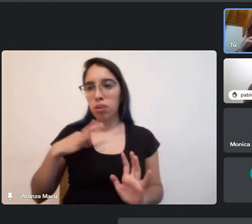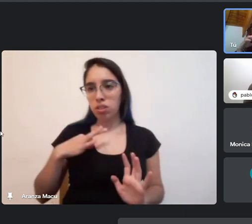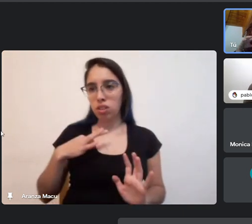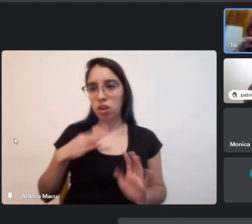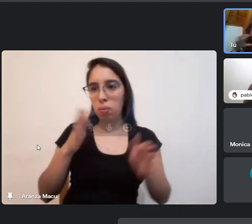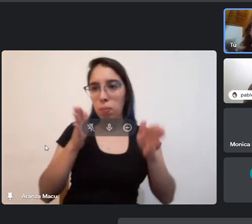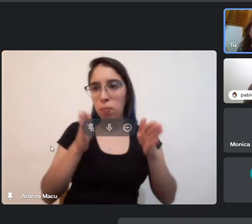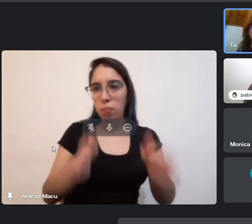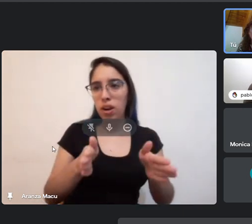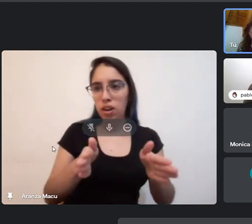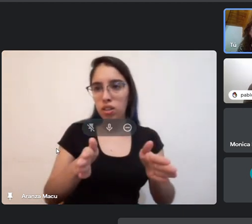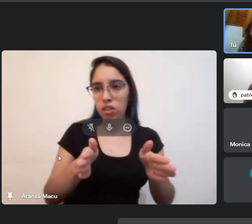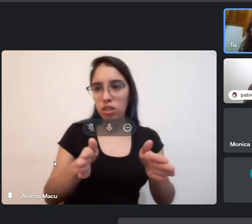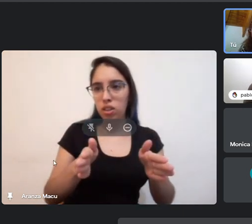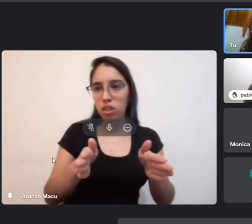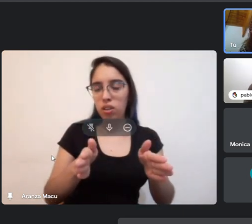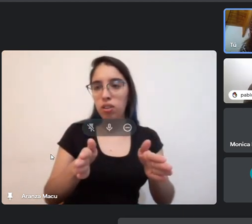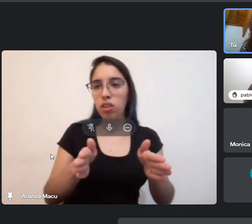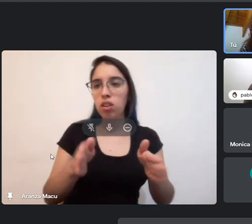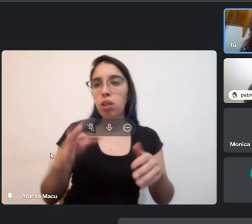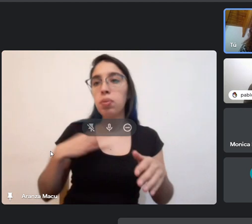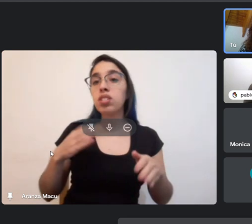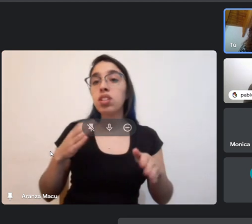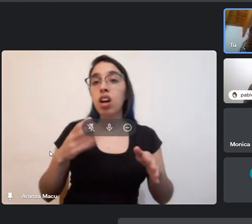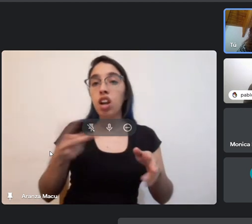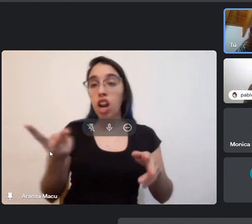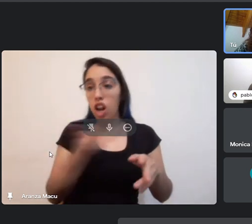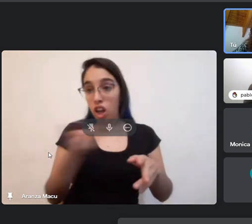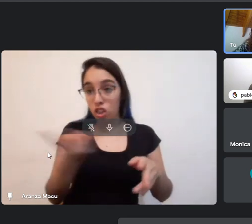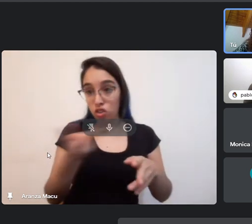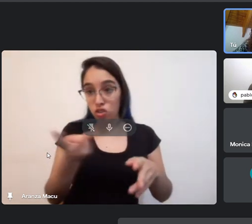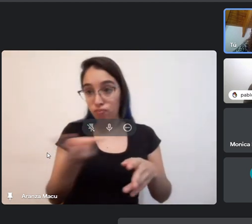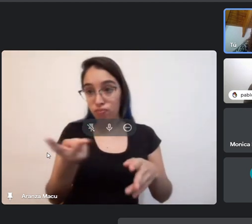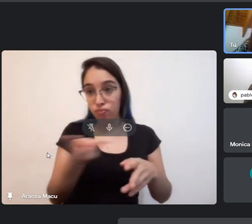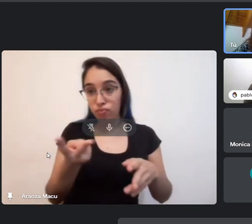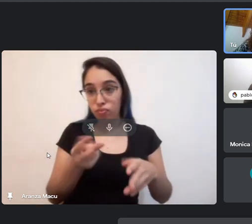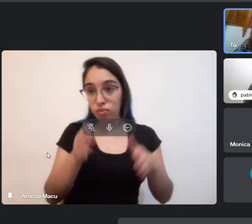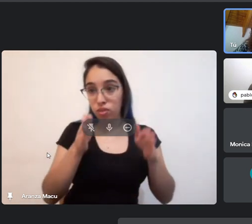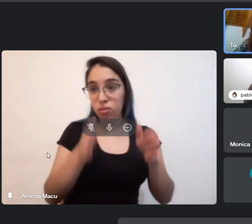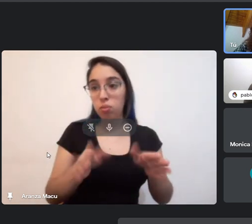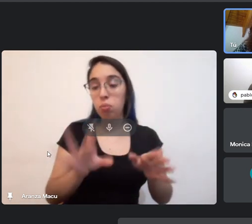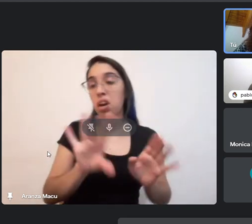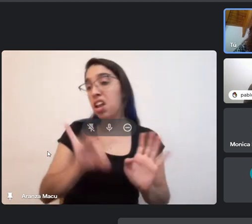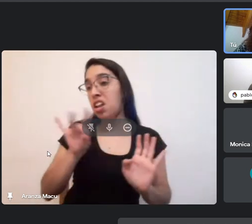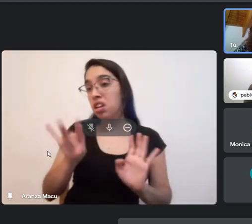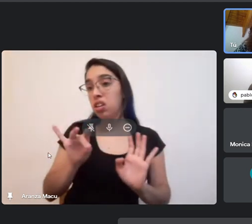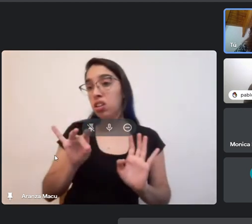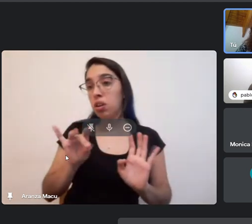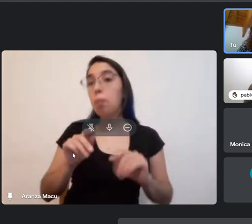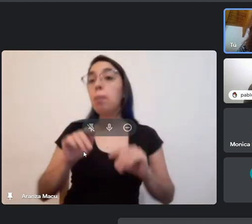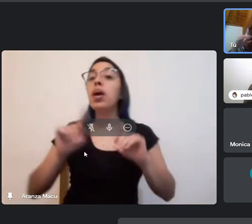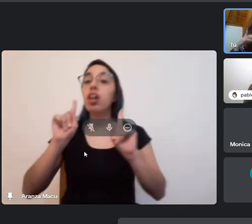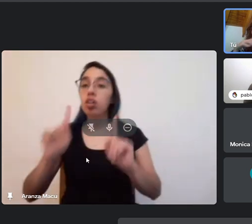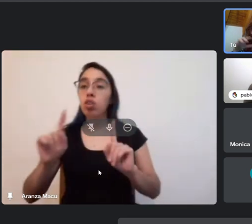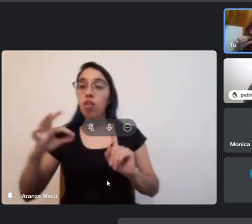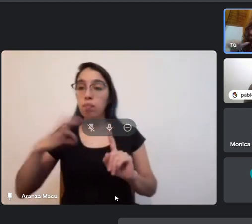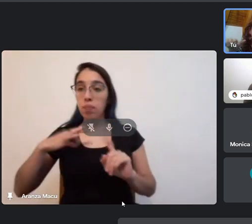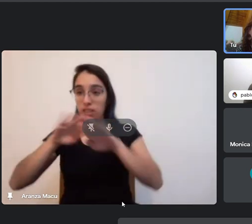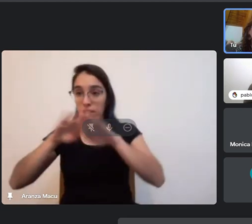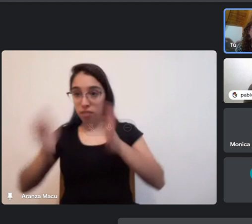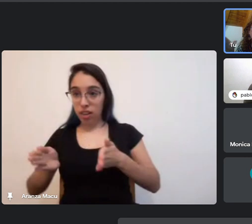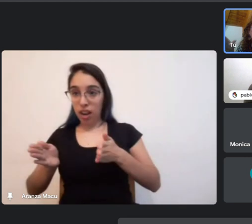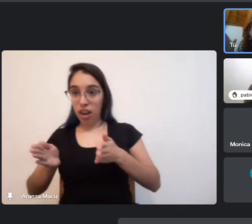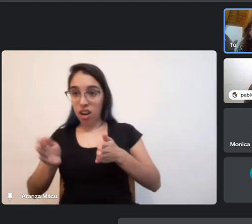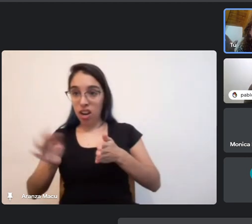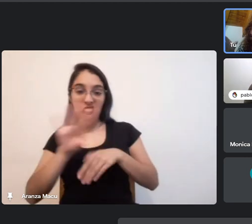dos opciones, ¿sí? Ahora, el final no es que se puede elegir. Este final,